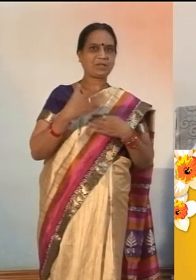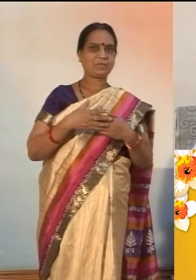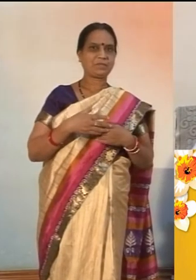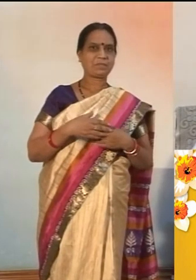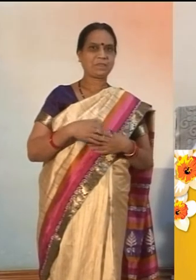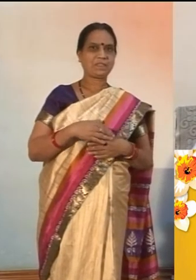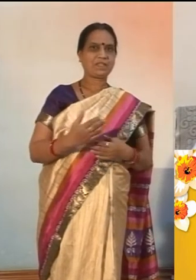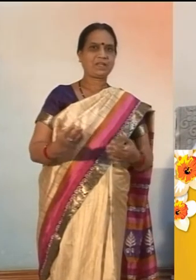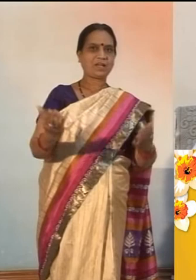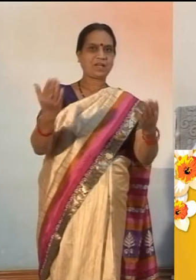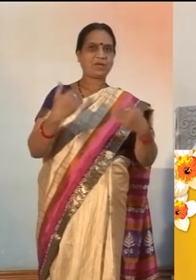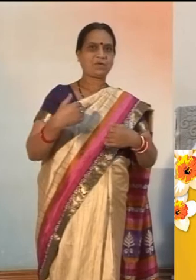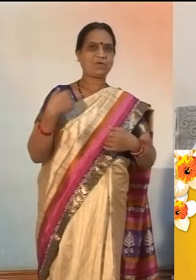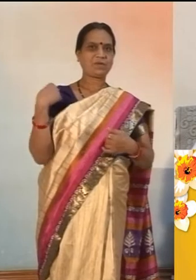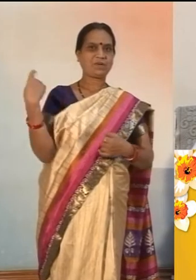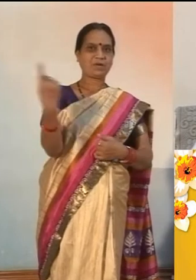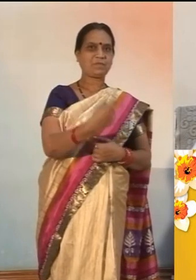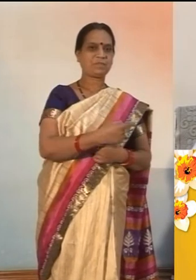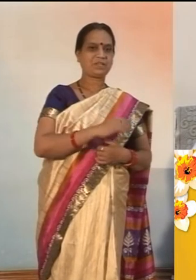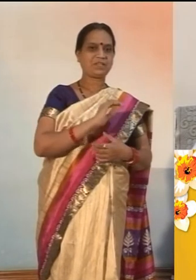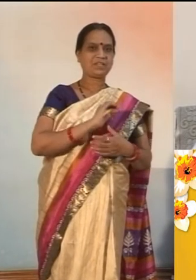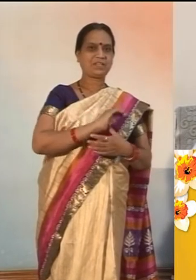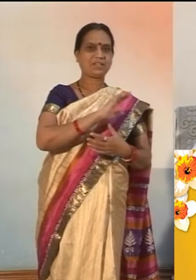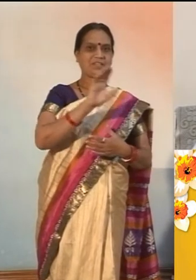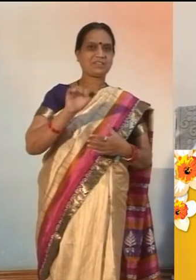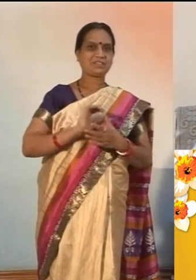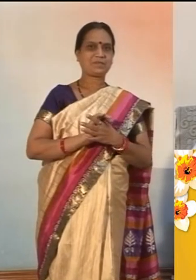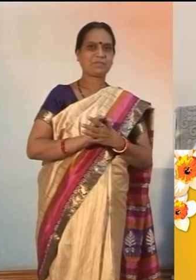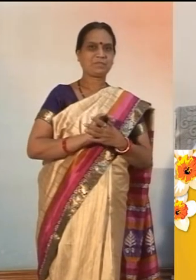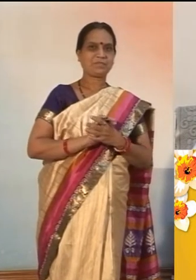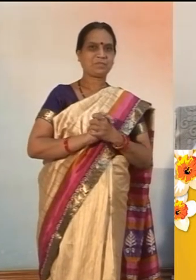आओ हम सब मिलकर भगवान को दोस्त बनाएं।